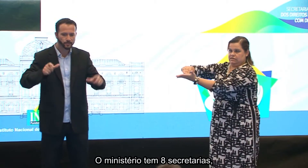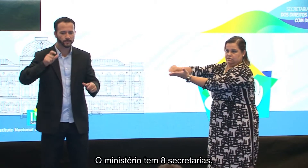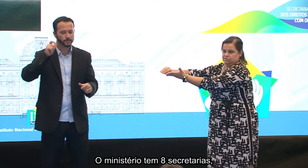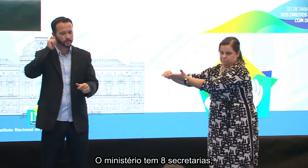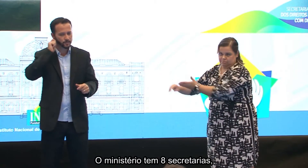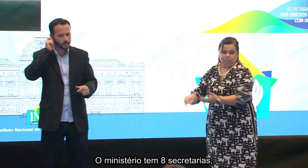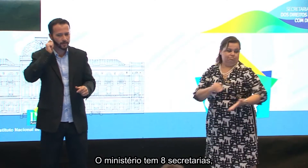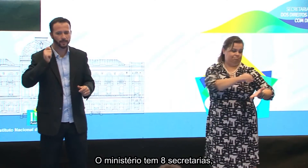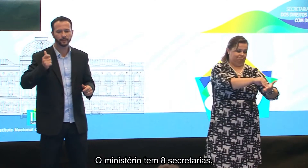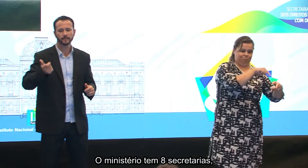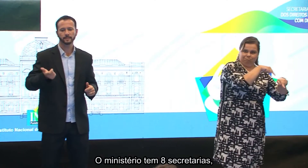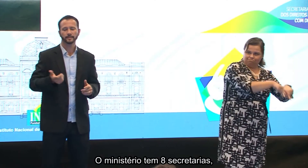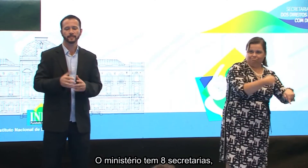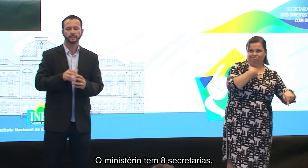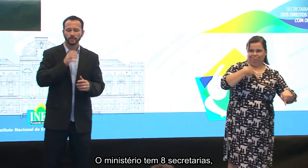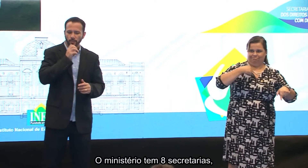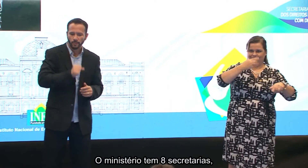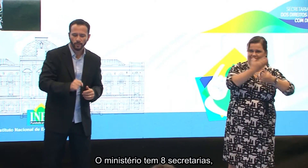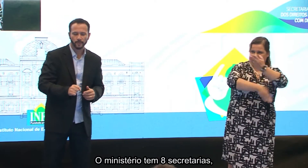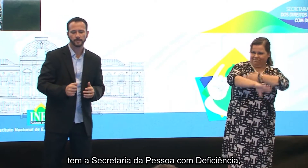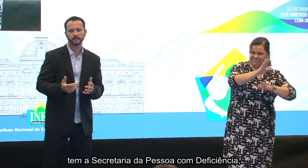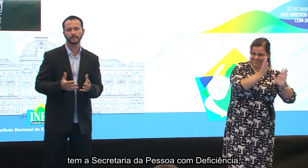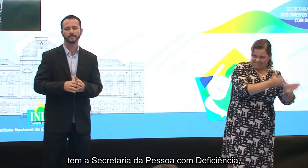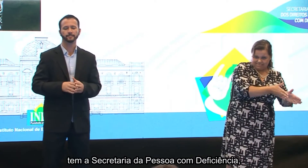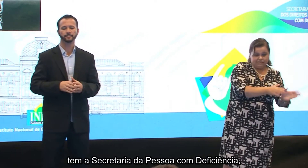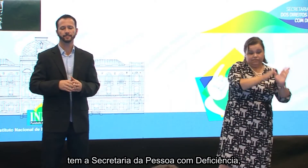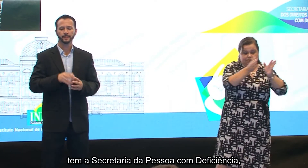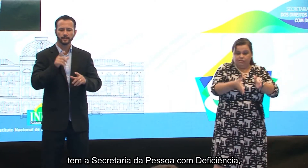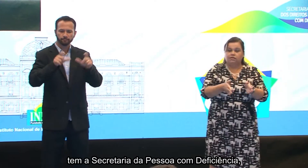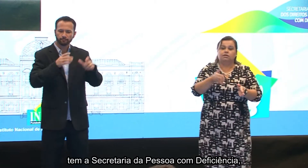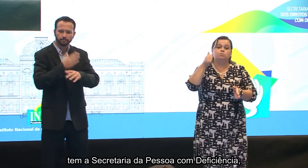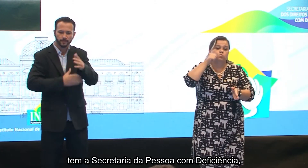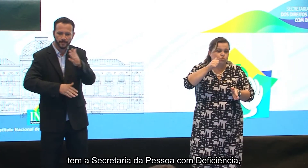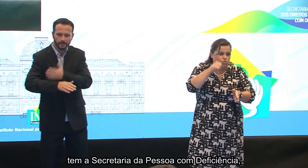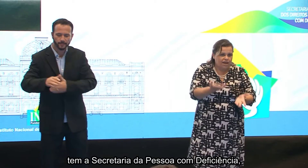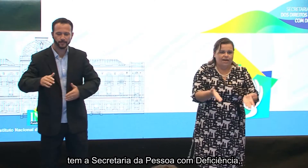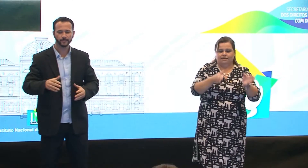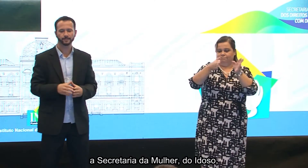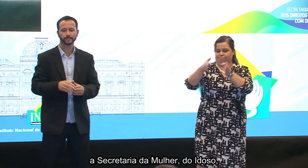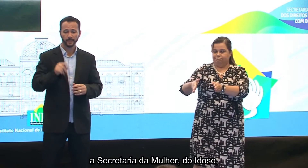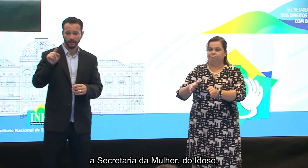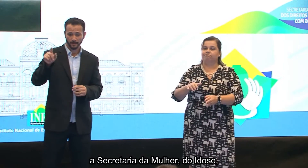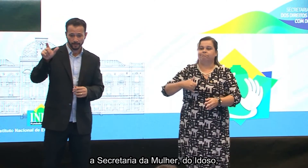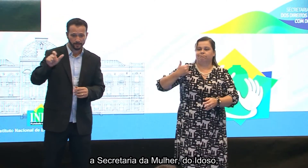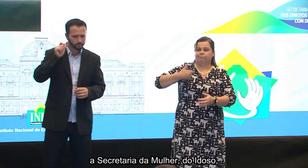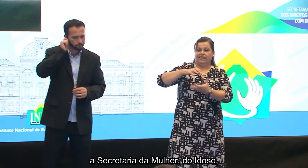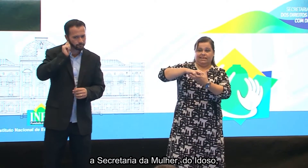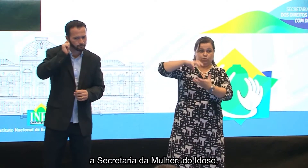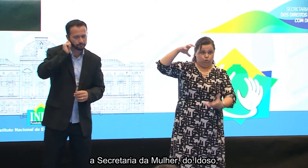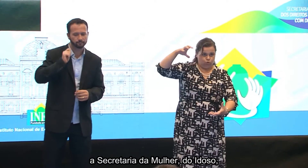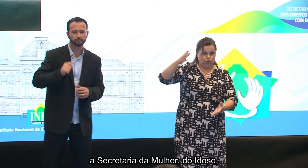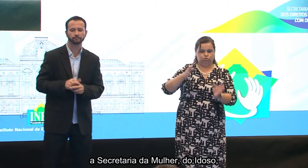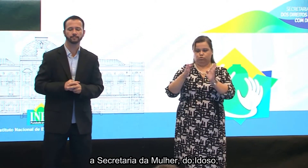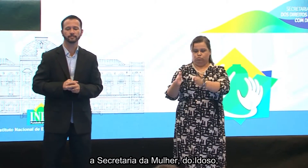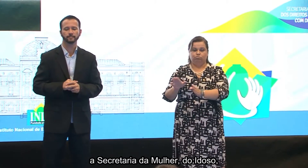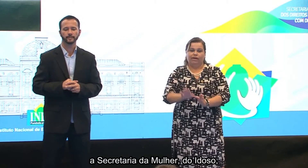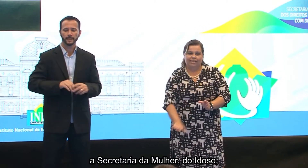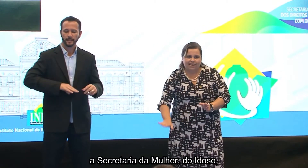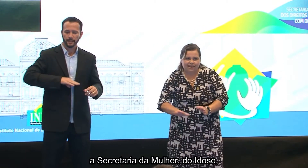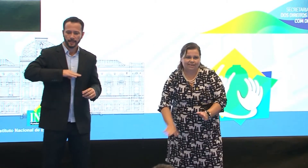E o Ministério tem 8 secretarias. Tem a Secretaria da Pessoa com Deficiência, a Secretaria da Mulher, a Secretaria do Idoso,